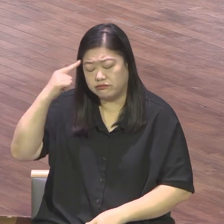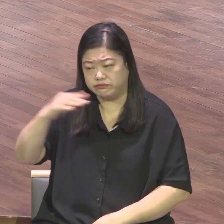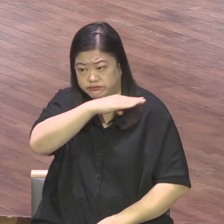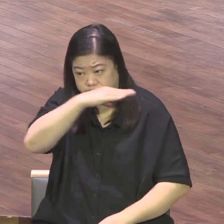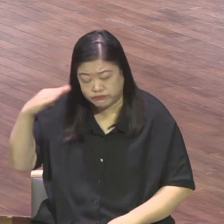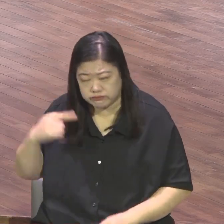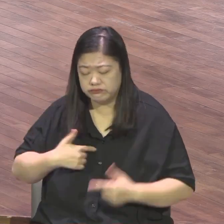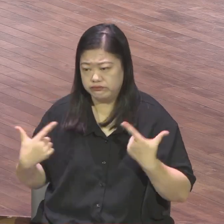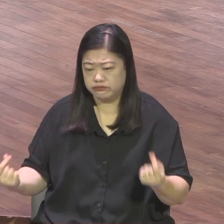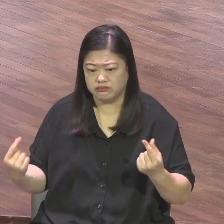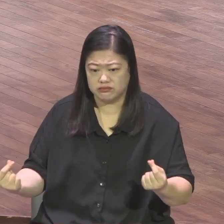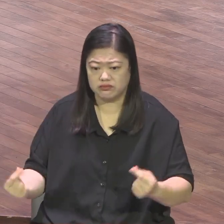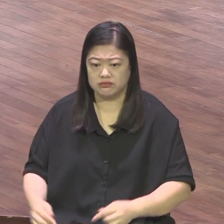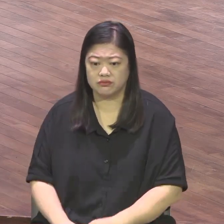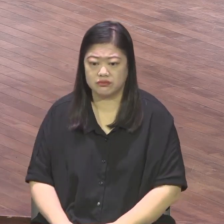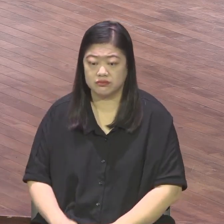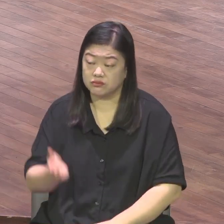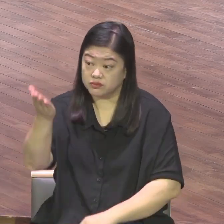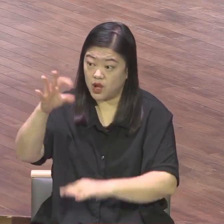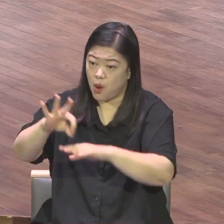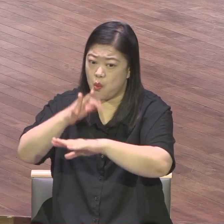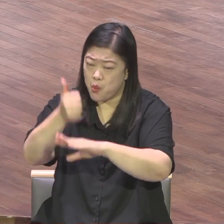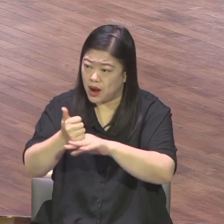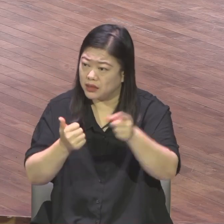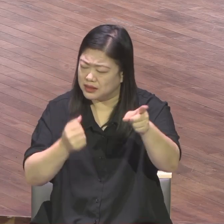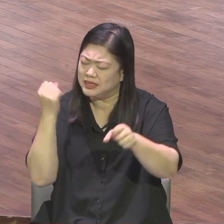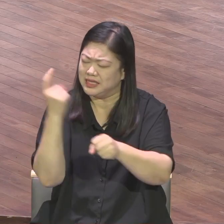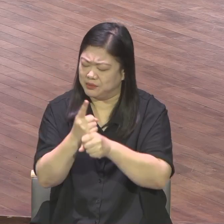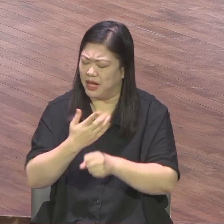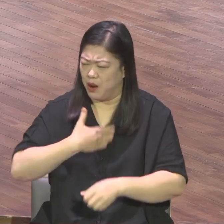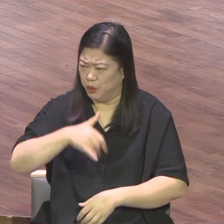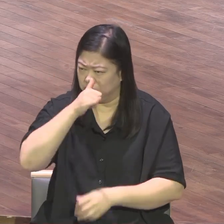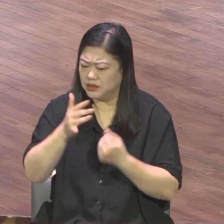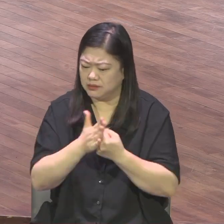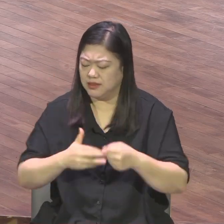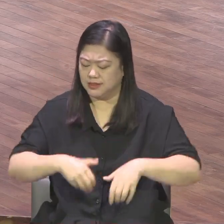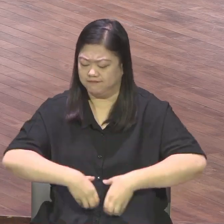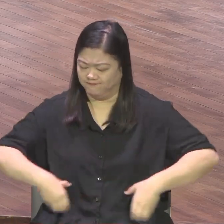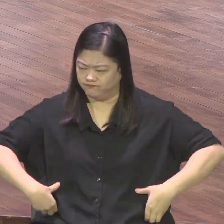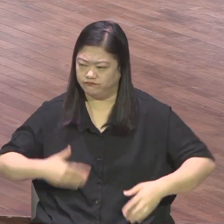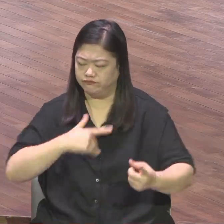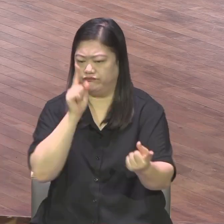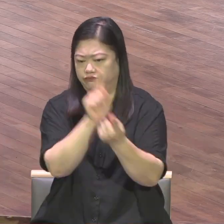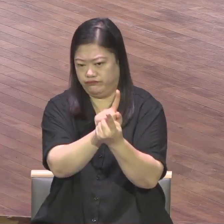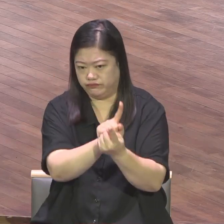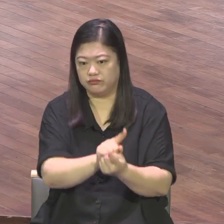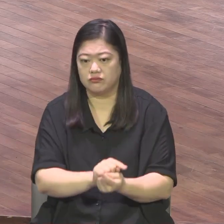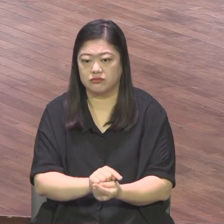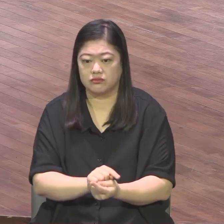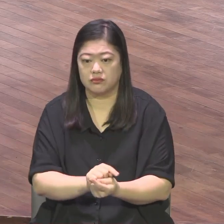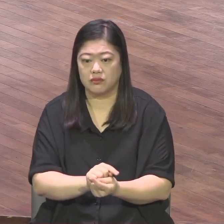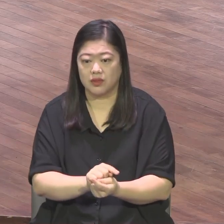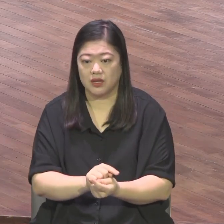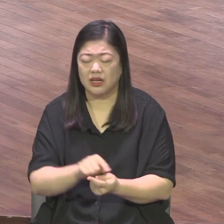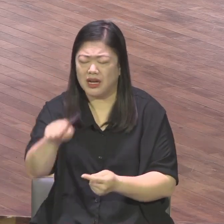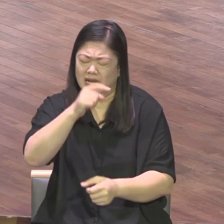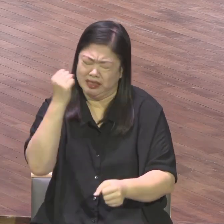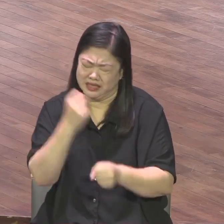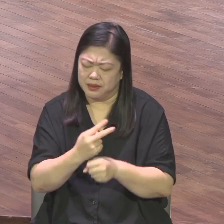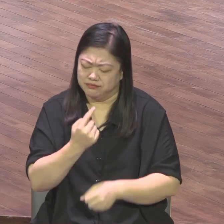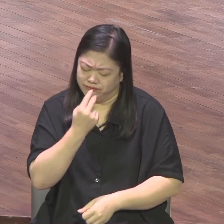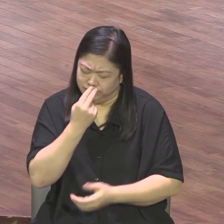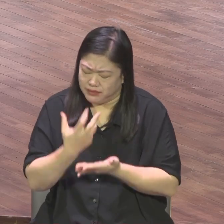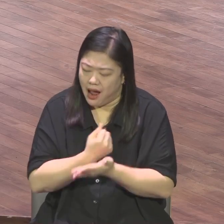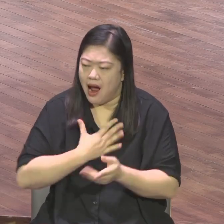하나이다. 왕께서는 이 일을 아시기로 내가 왕께 담대히 말하노니 이 일에 하나라도 아시지 못함이 없는 줄